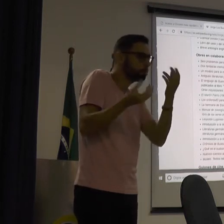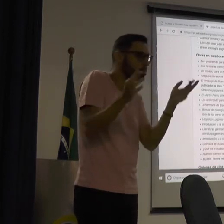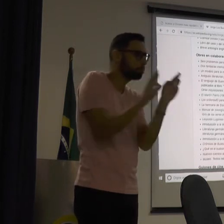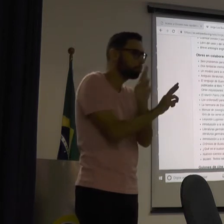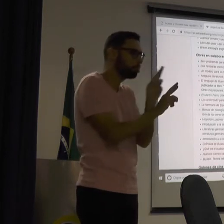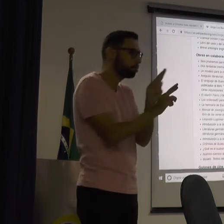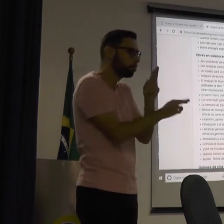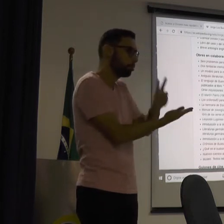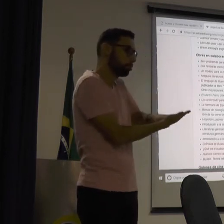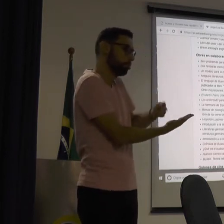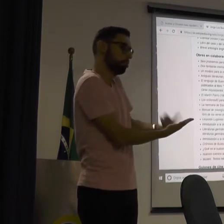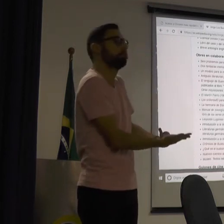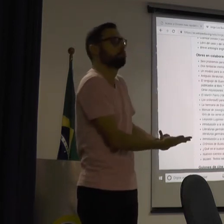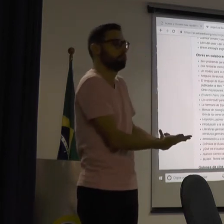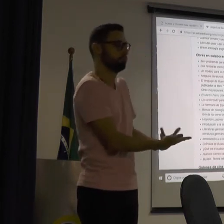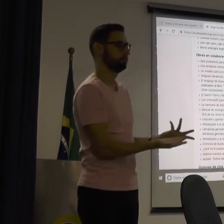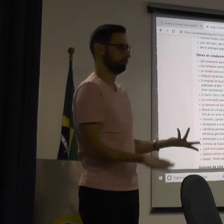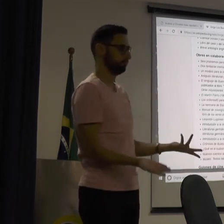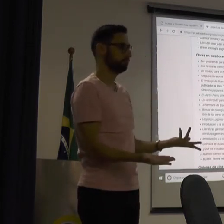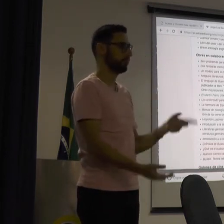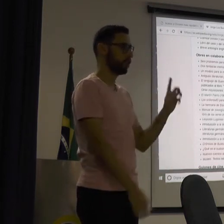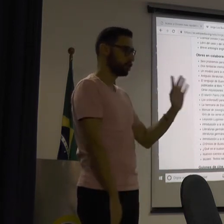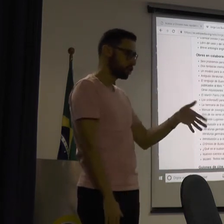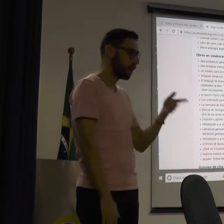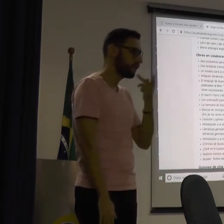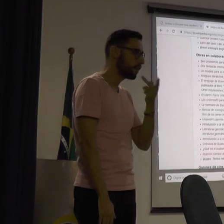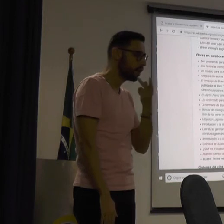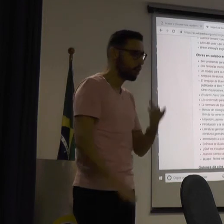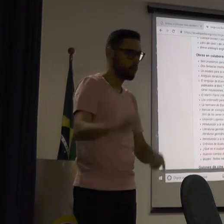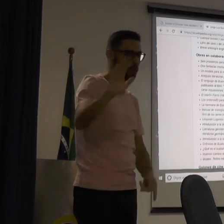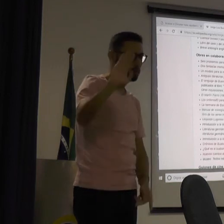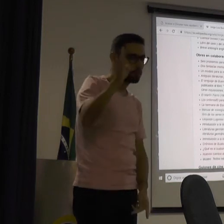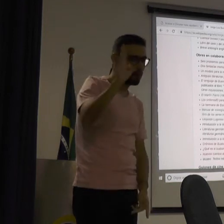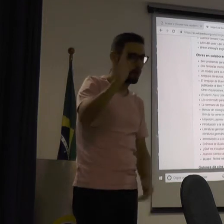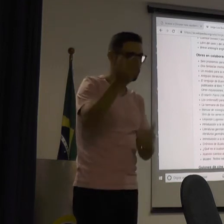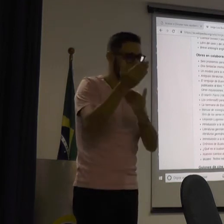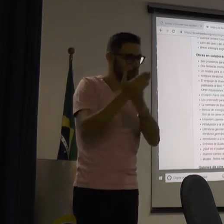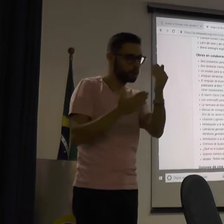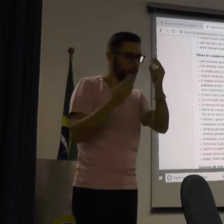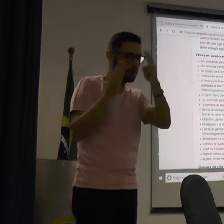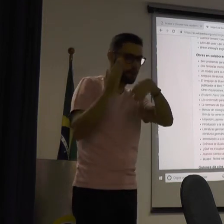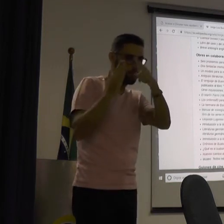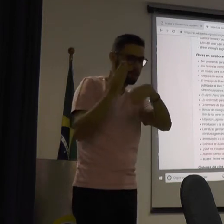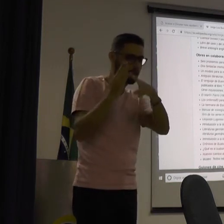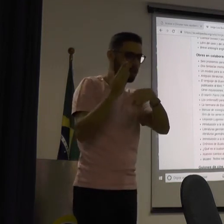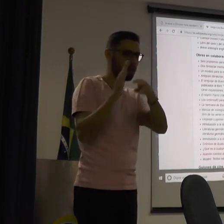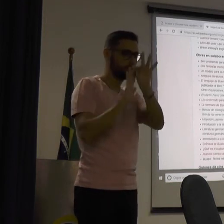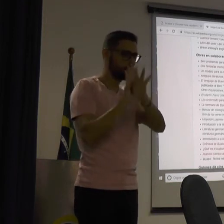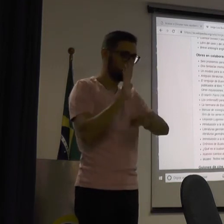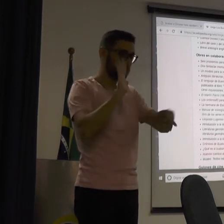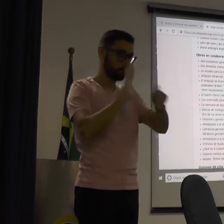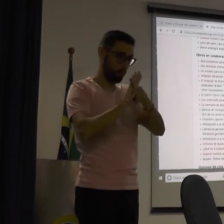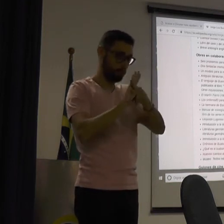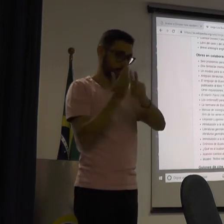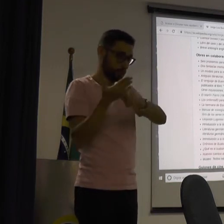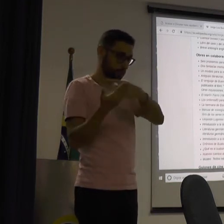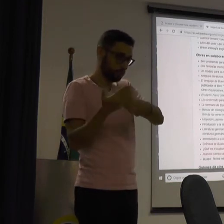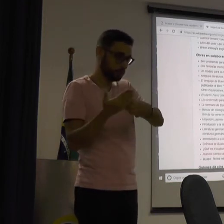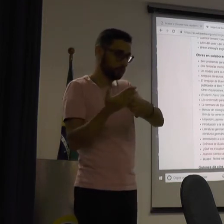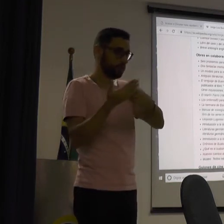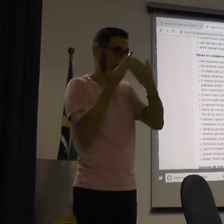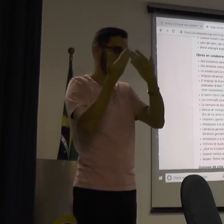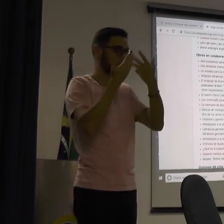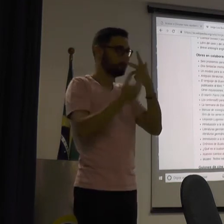você falou que, então, o Borges, ao ler os textos em tradução, ele